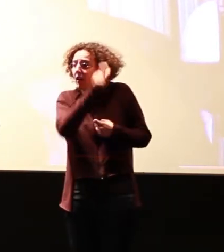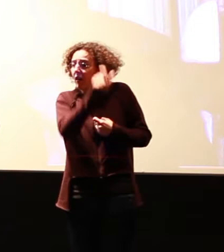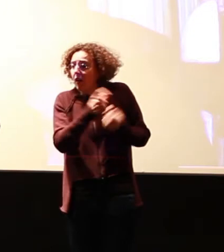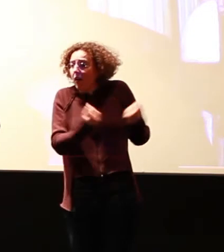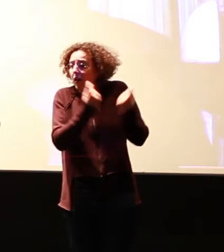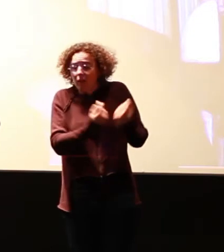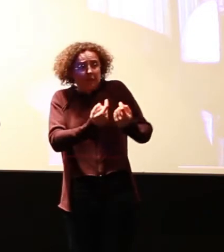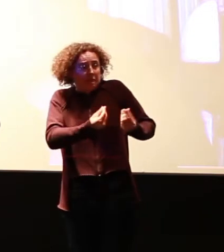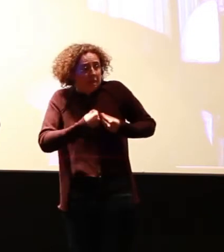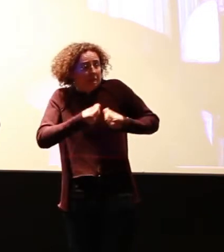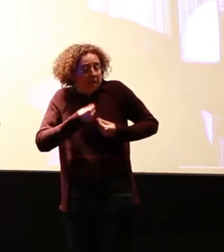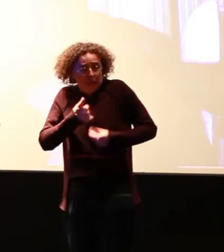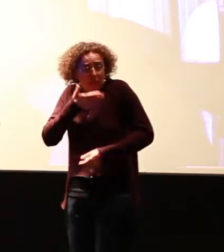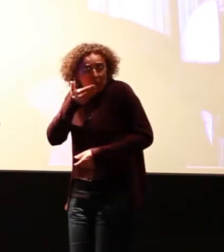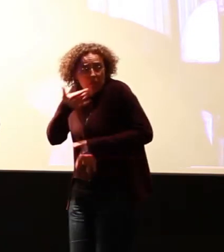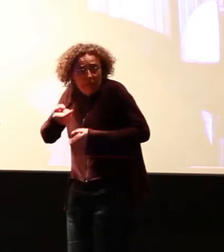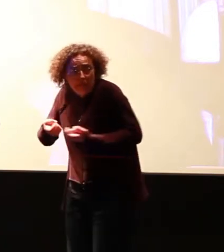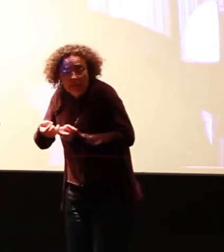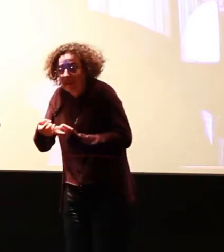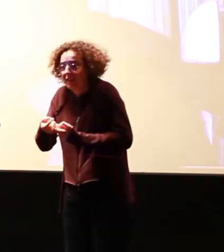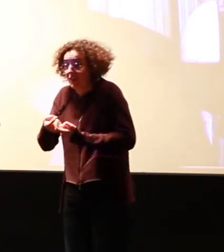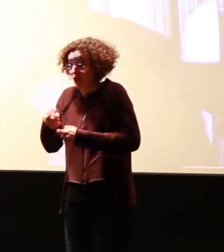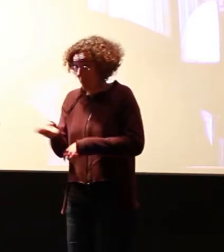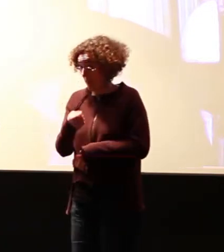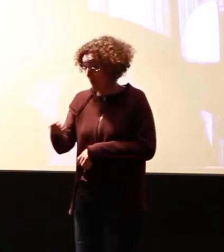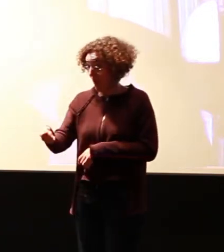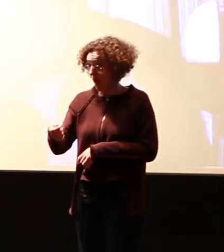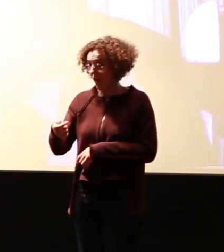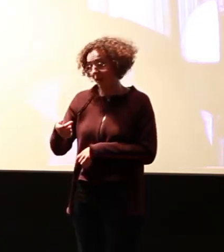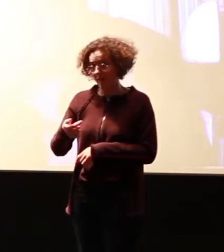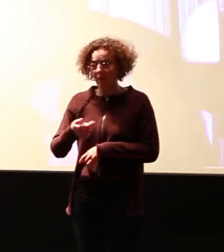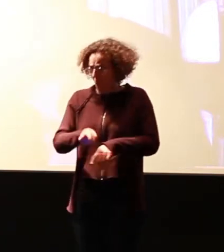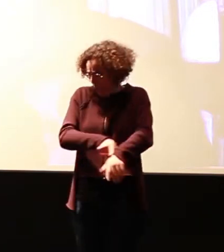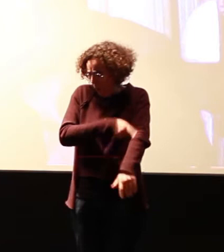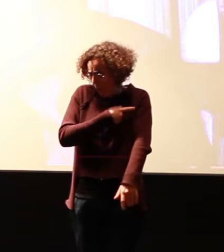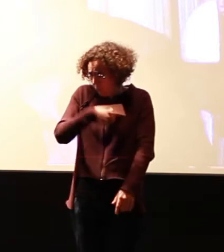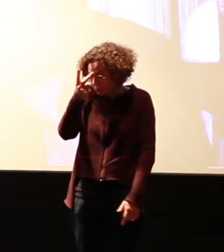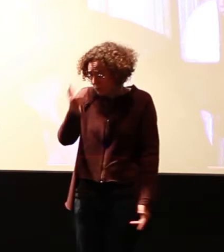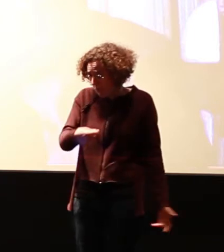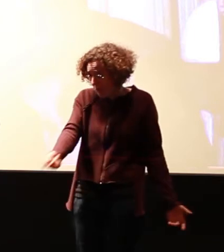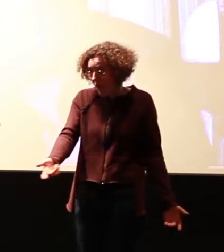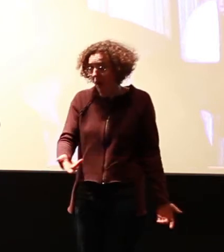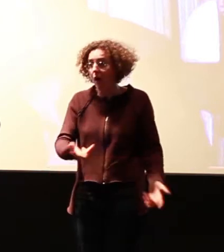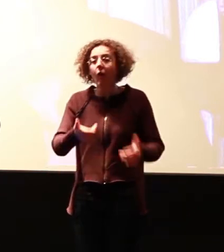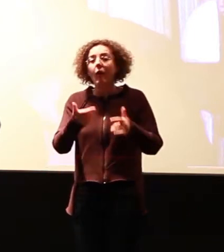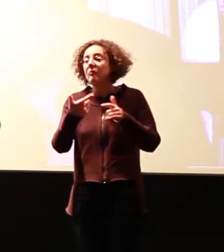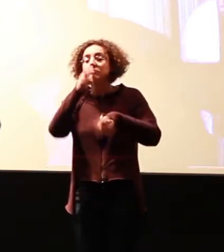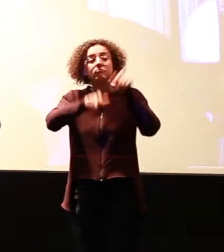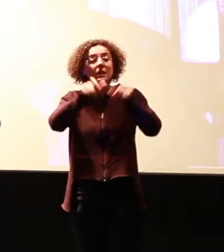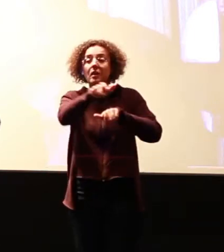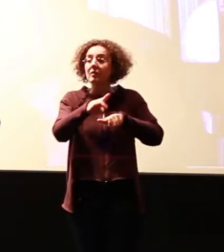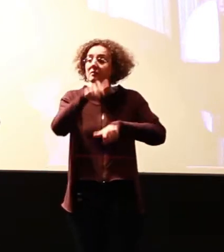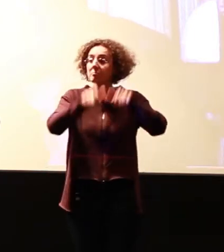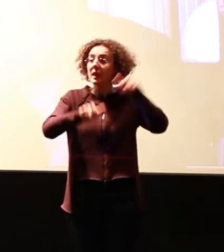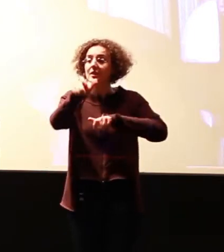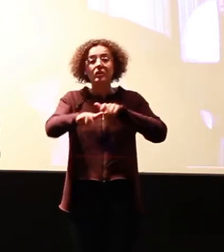de mon mieux. Et en principe, je devais observer plus longtemps des personnes être